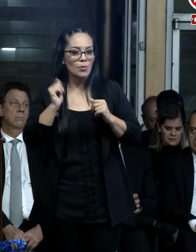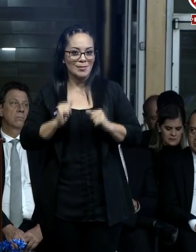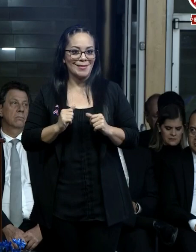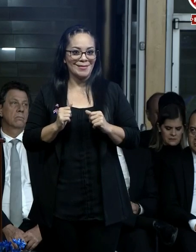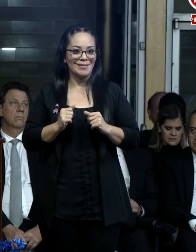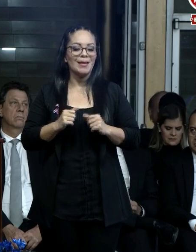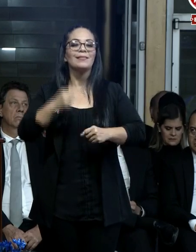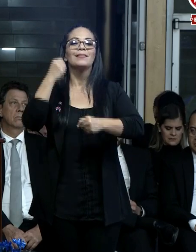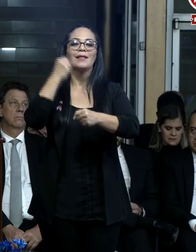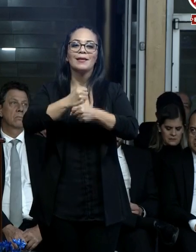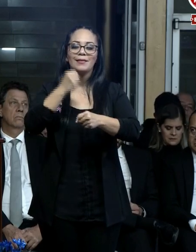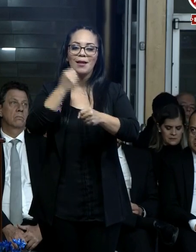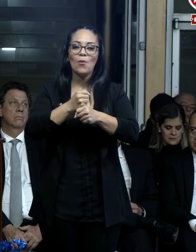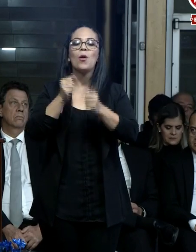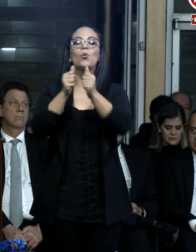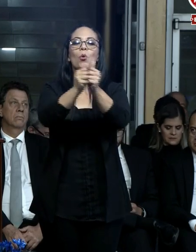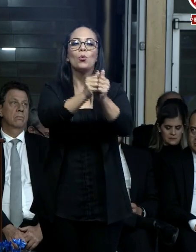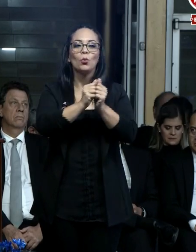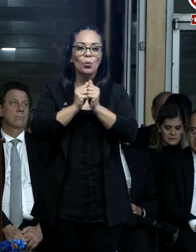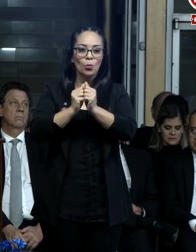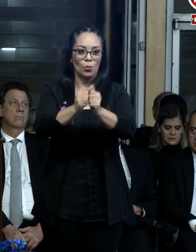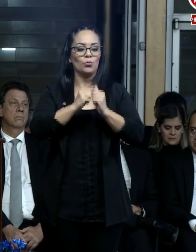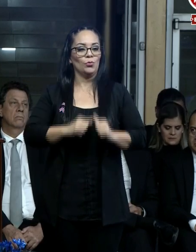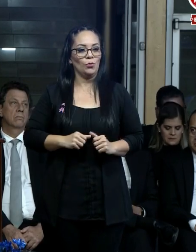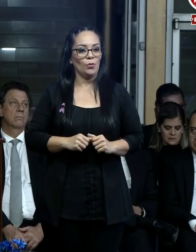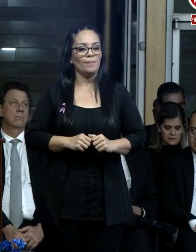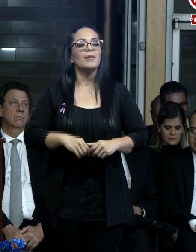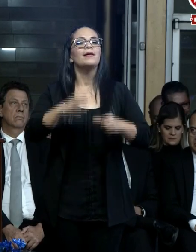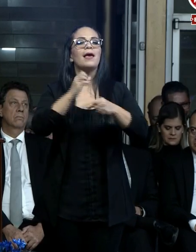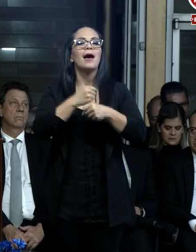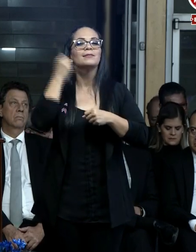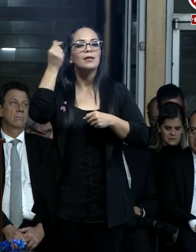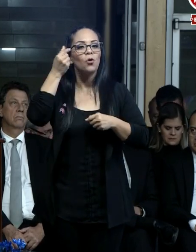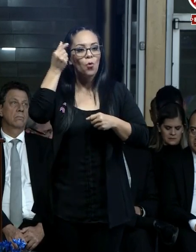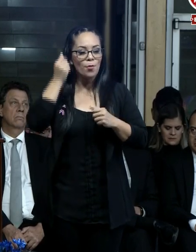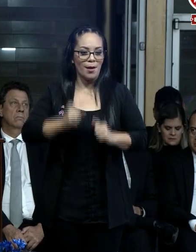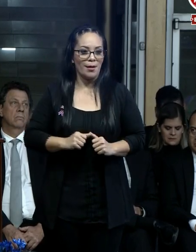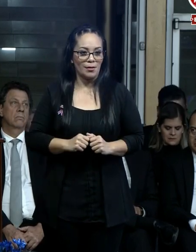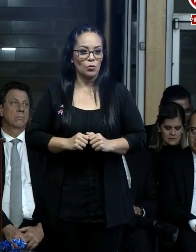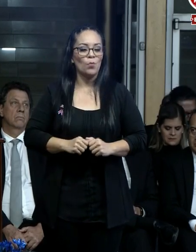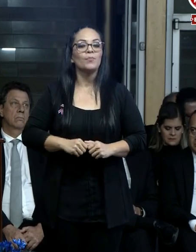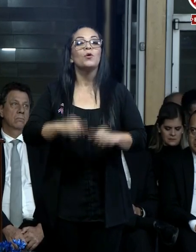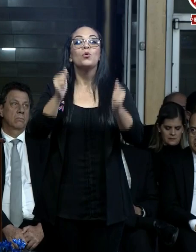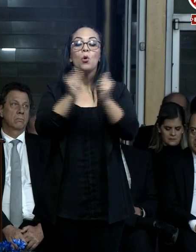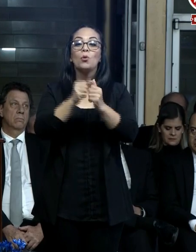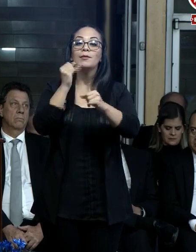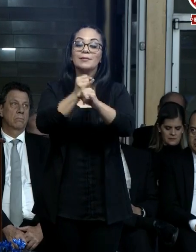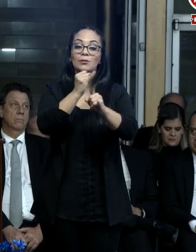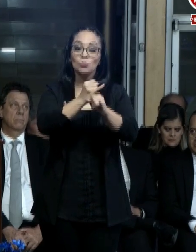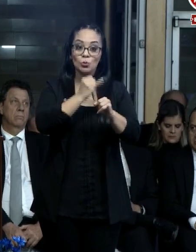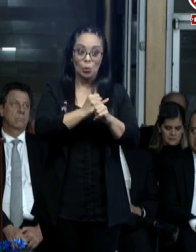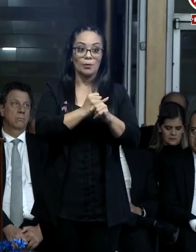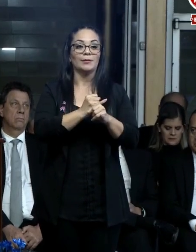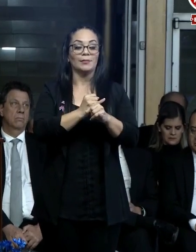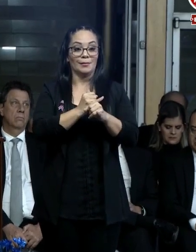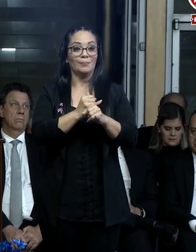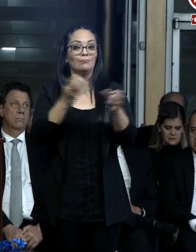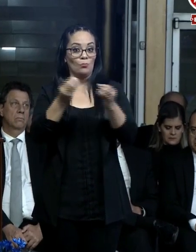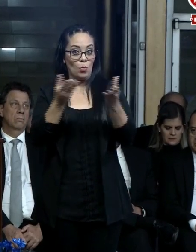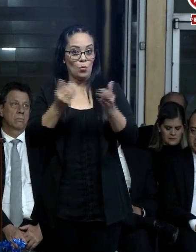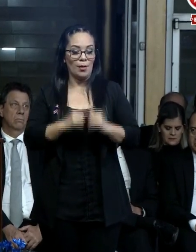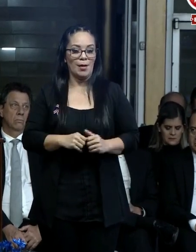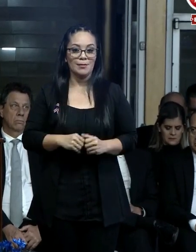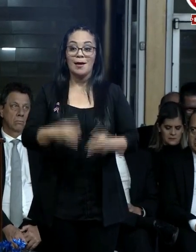del trabajo conjunto que hace el gobierno, las instituciones del gobierno y ahora